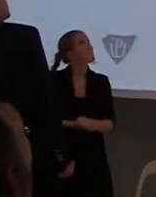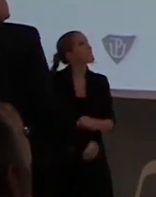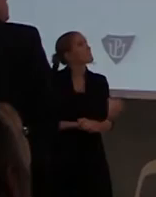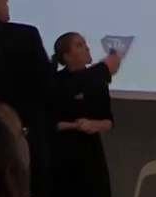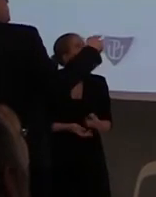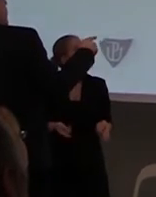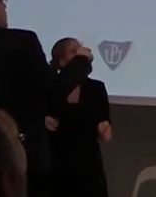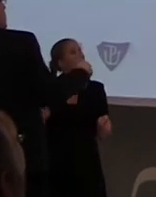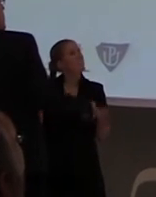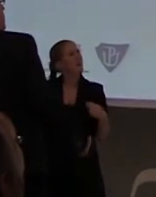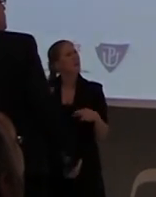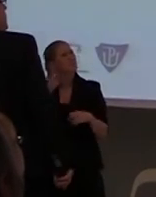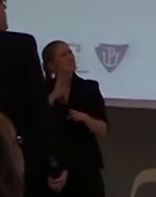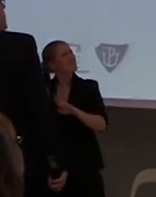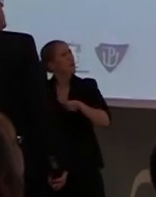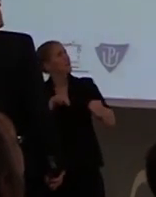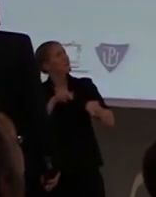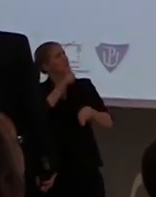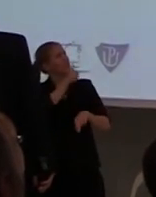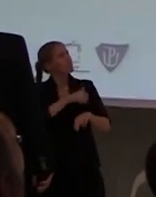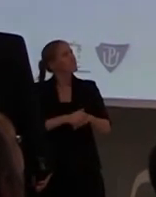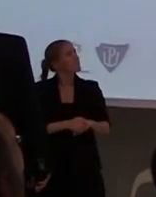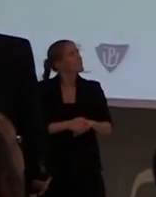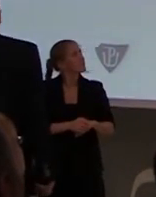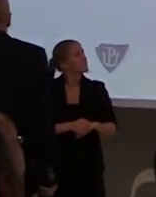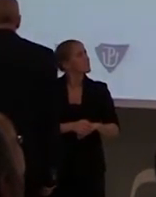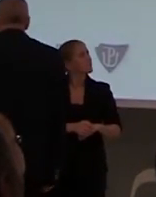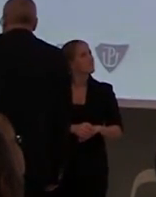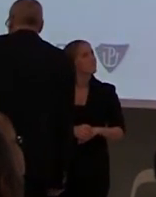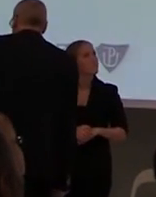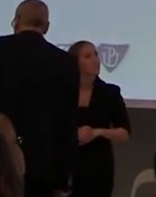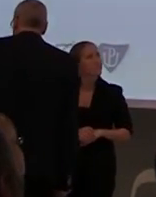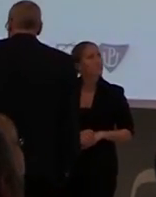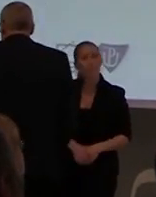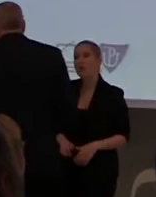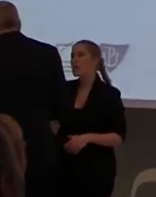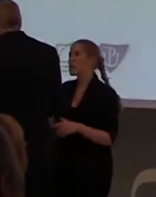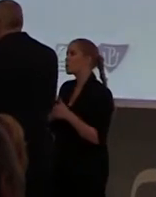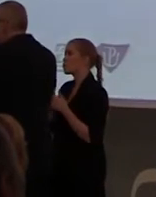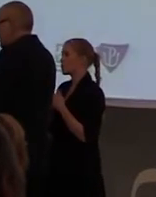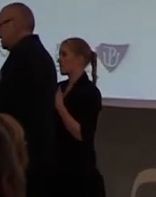další příležitosti, poprosím zpátky o jeden, se týkají škol.